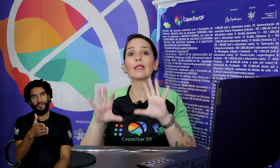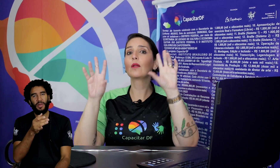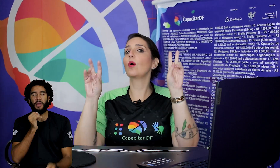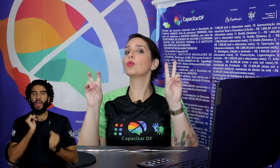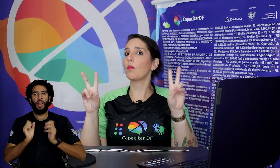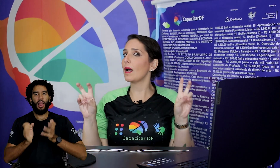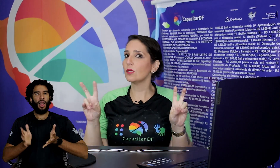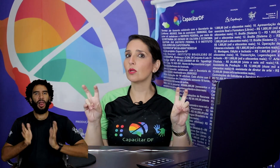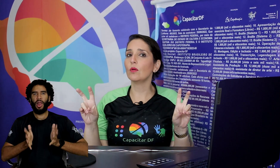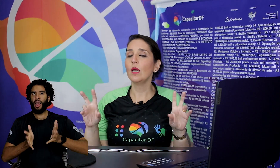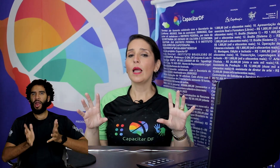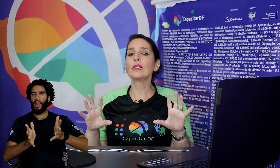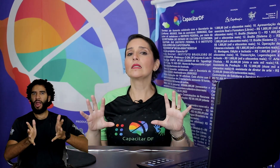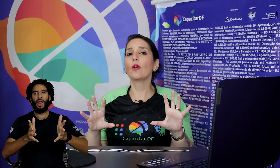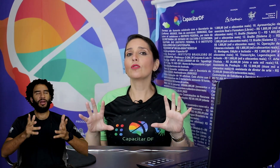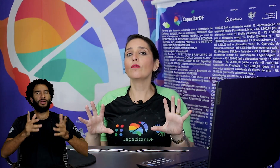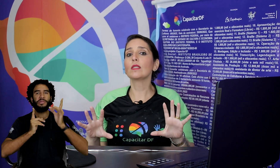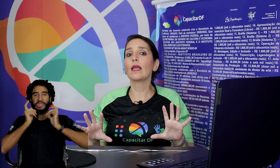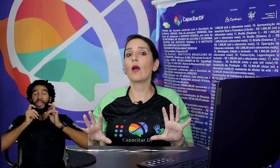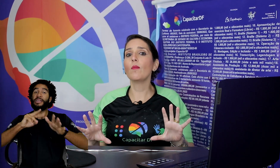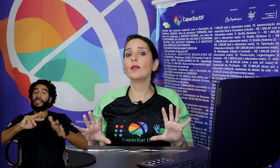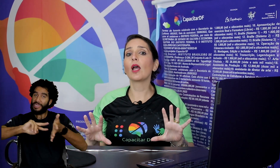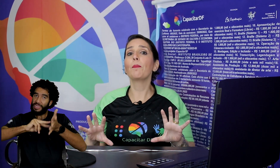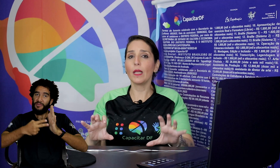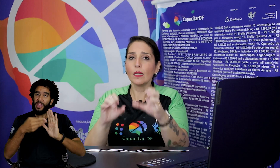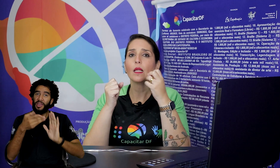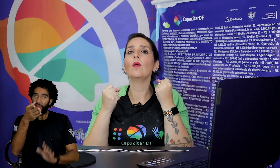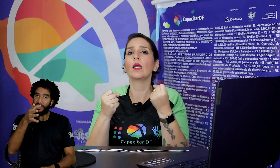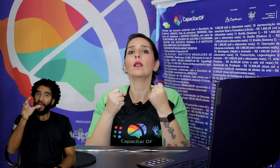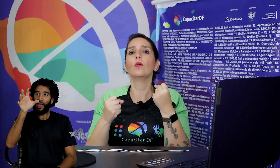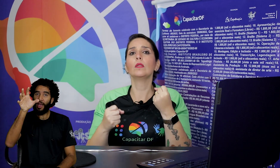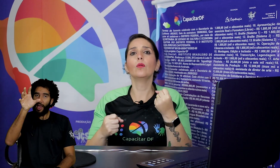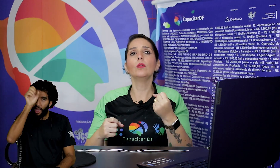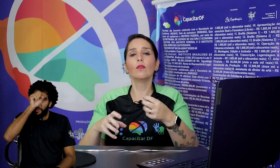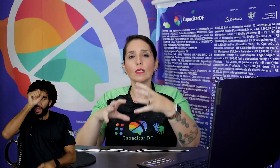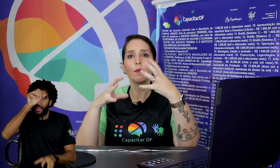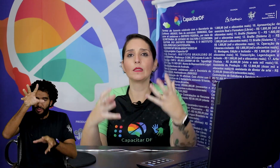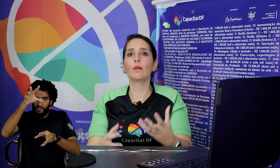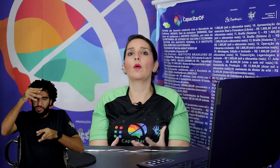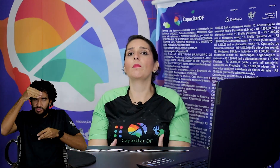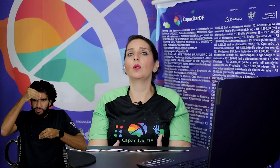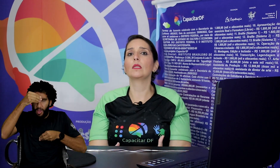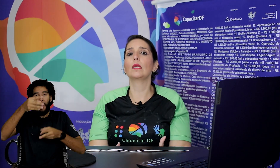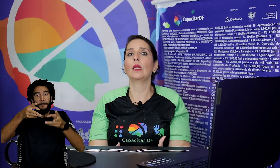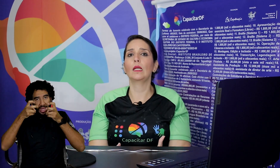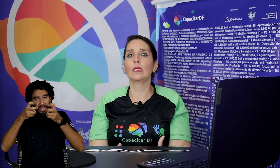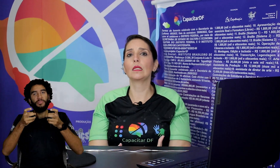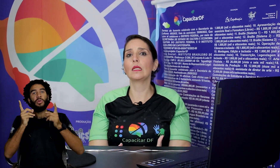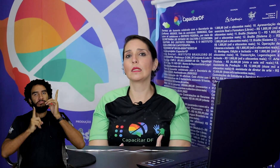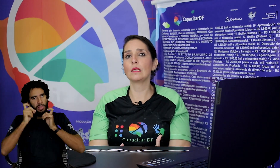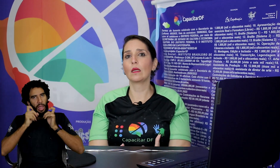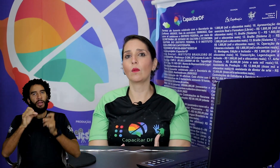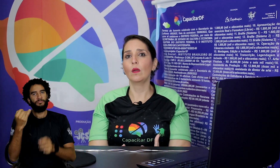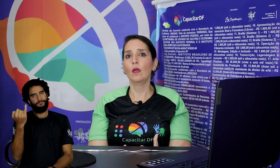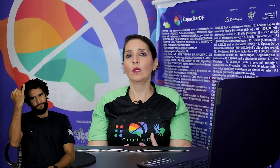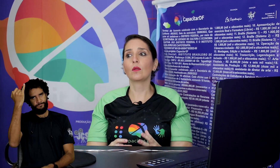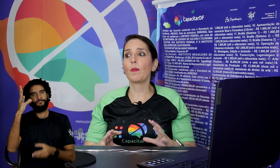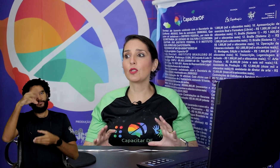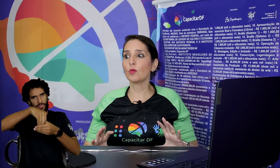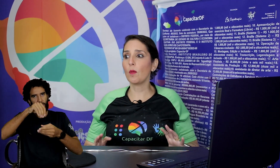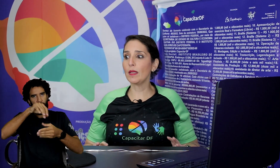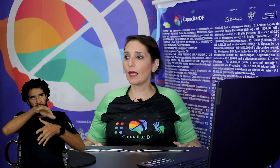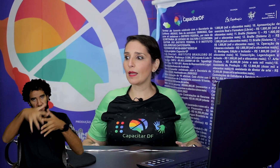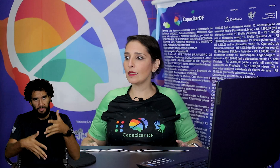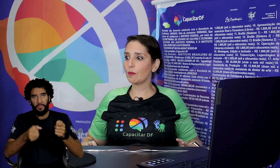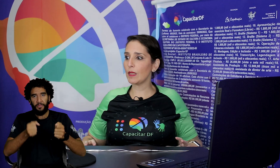esse entrar no automático é sinal de que você realmente aprendeu aquele conteúdo e você percebeu a importância dele na sinalização. Então, a